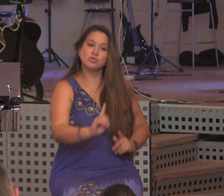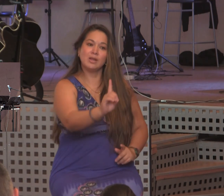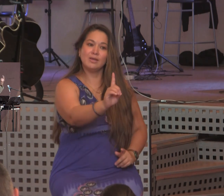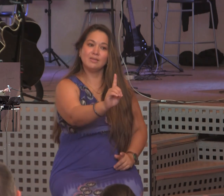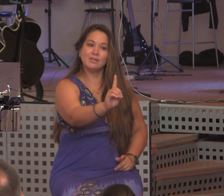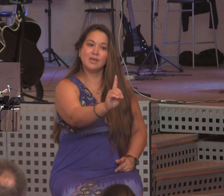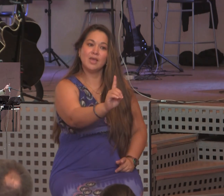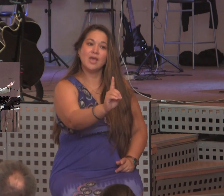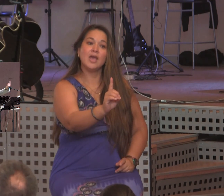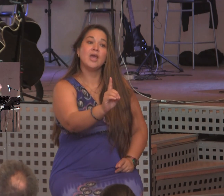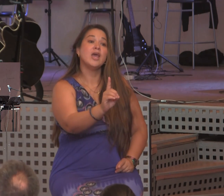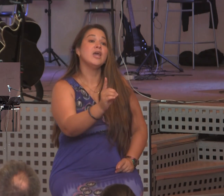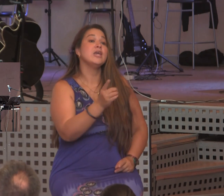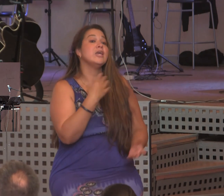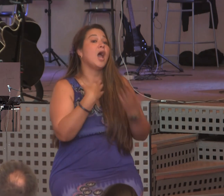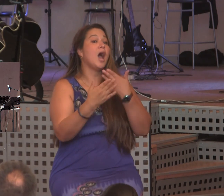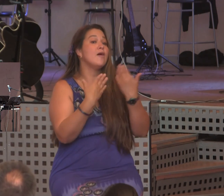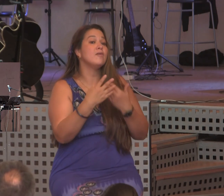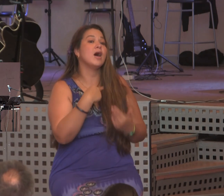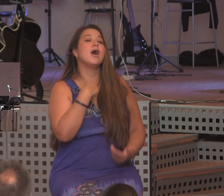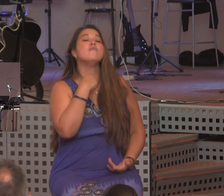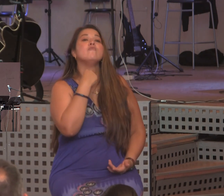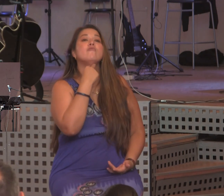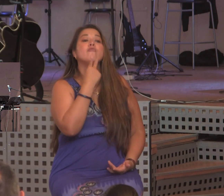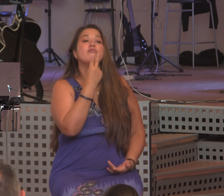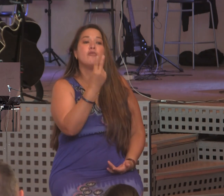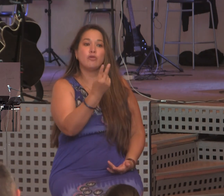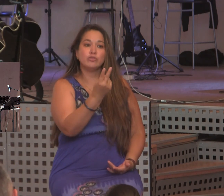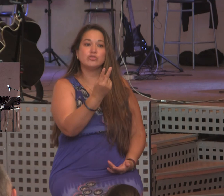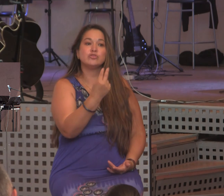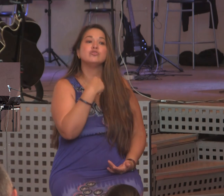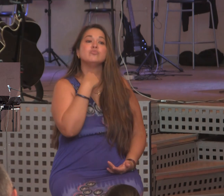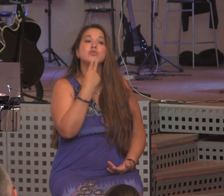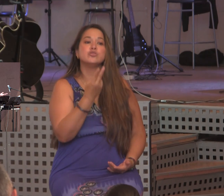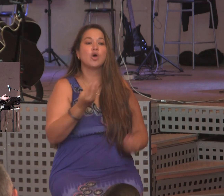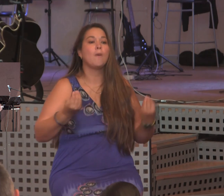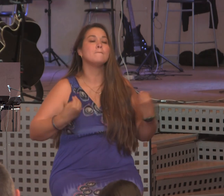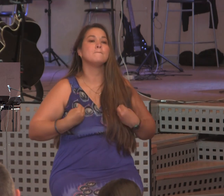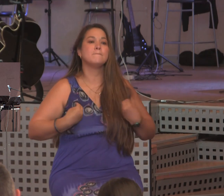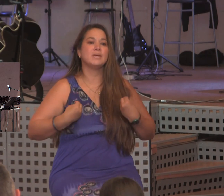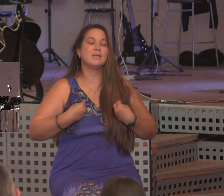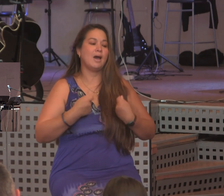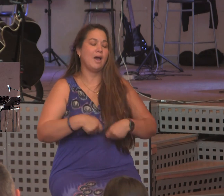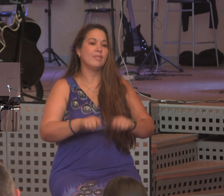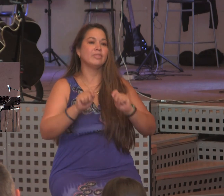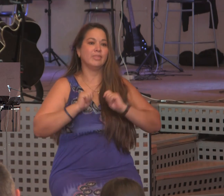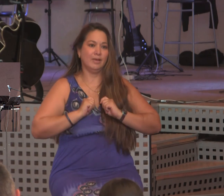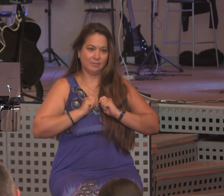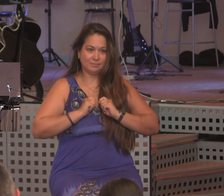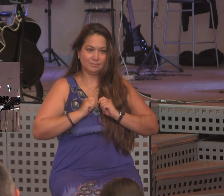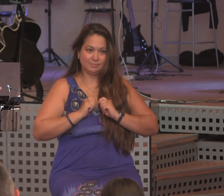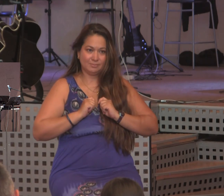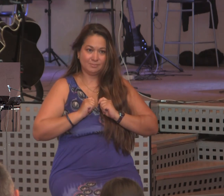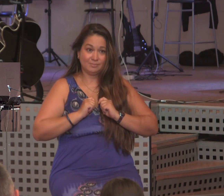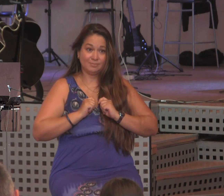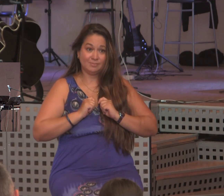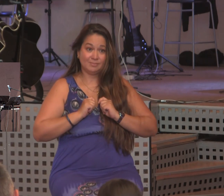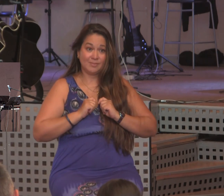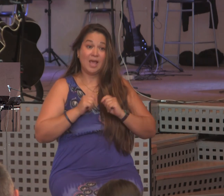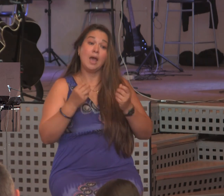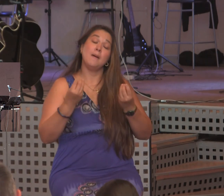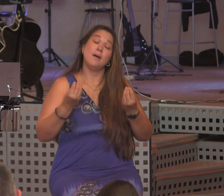dar vida. Ellas me siguen y yo les doy vida. ¿Cómo lo hace? Con la palabra. Por eso es